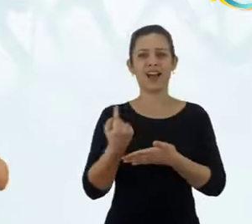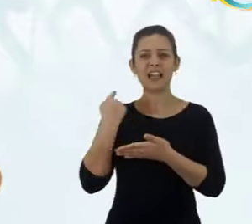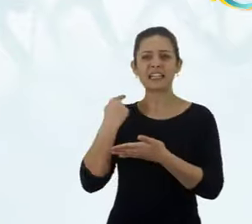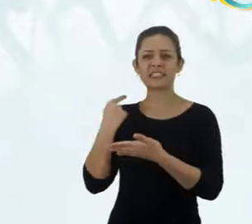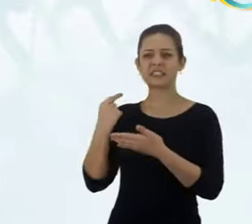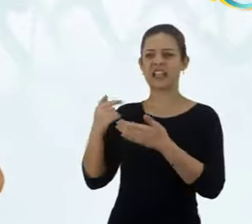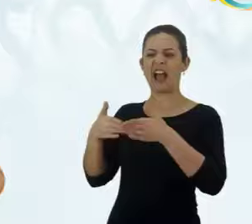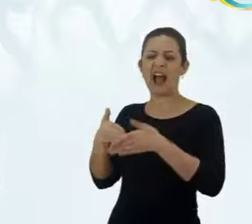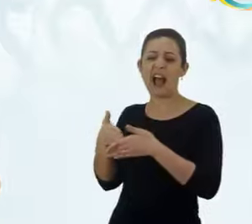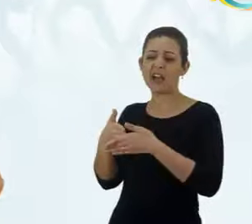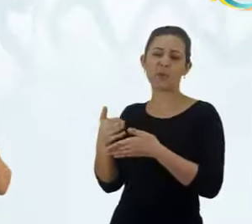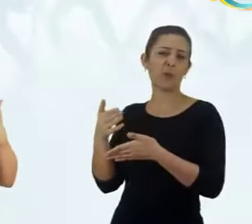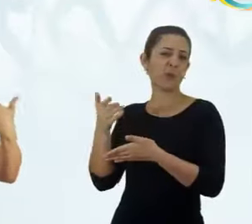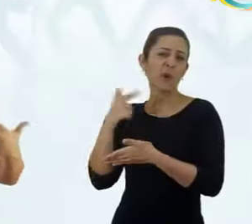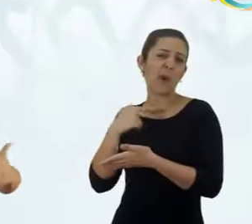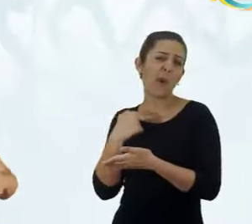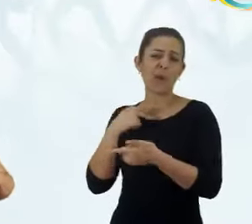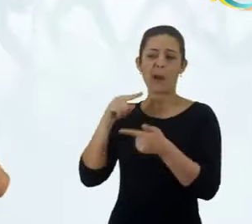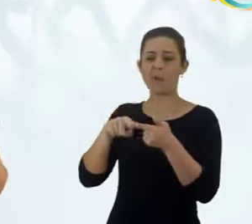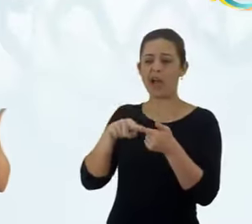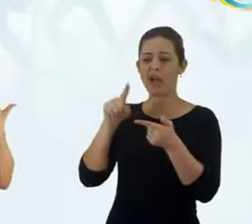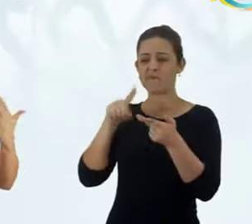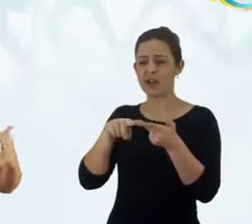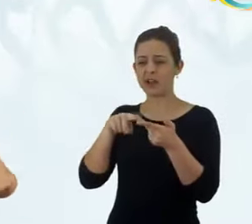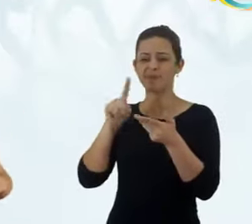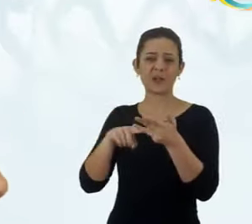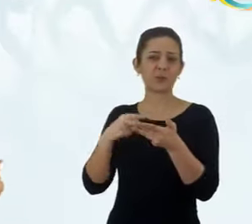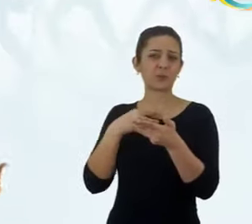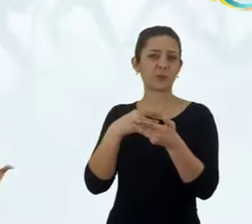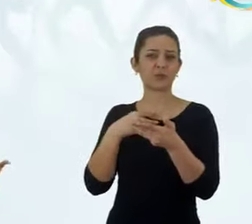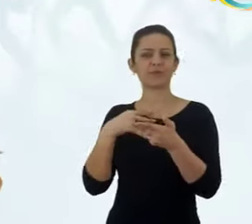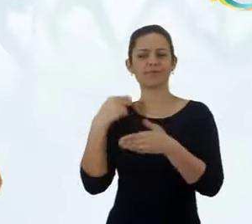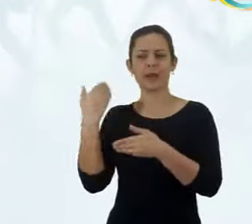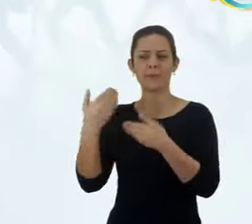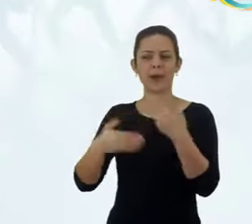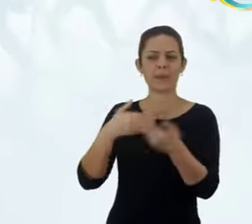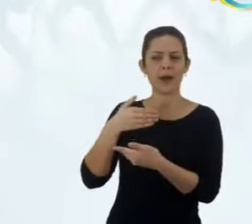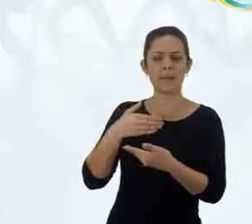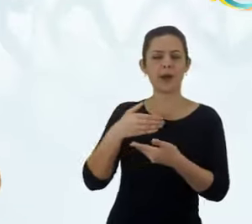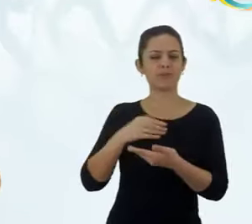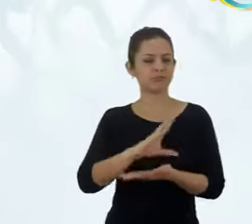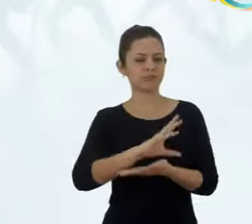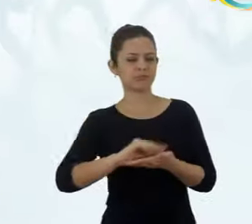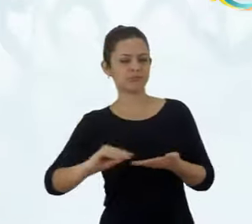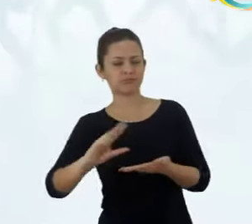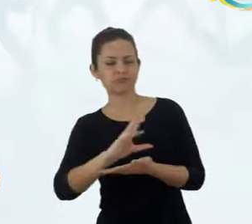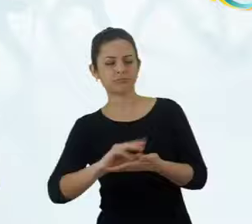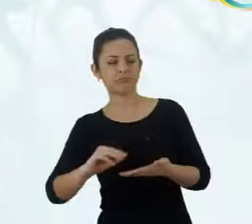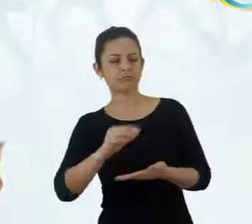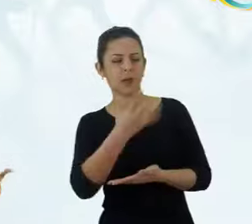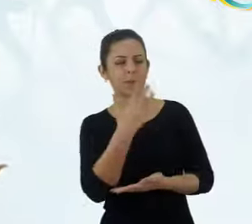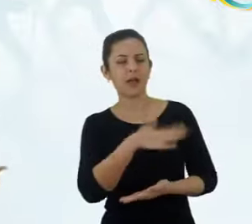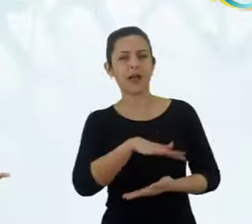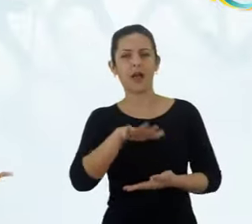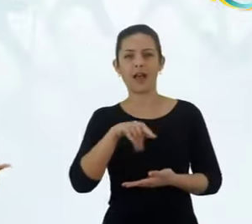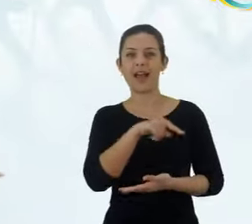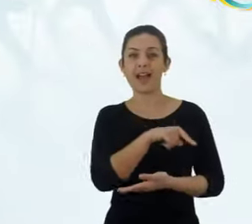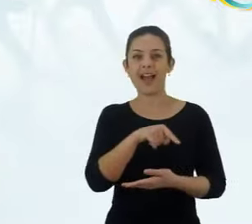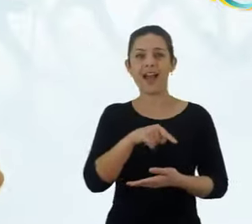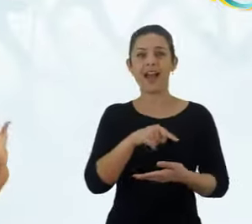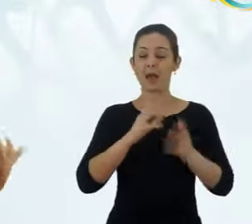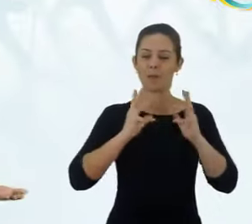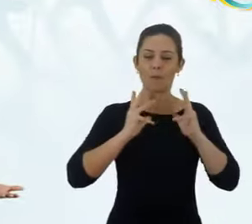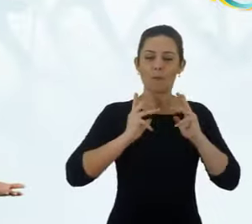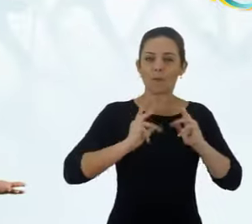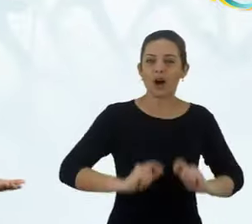que antes eram estipuladas. Ele não consegue fazer isso, não consegue fazer aquilo, e conforme esse outro modelo, né? Porque as crianças, eu falo que elas